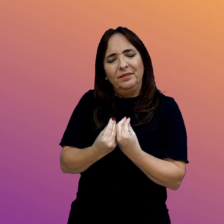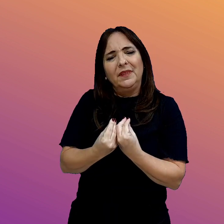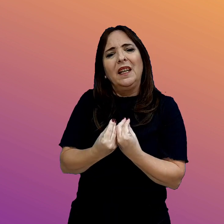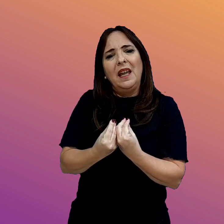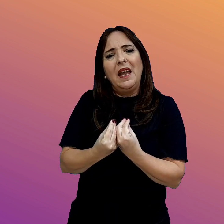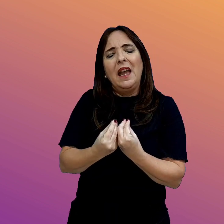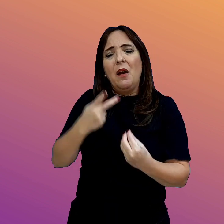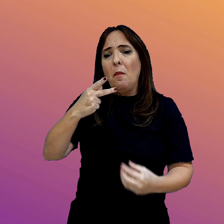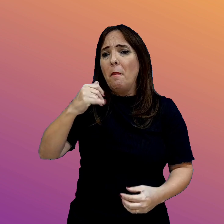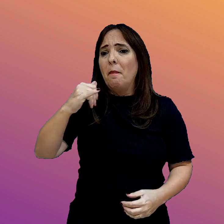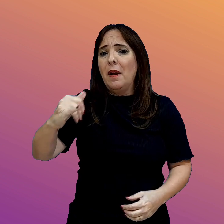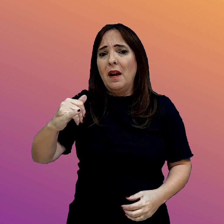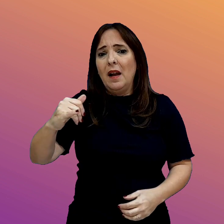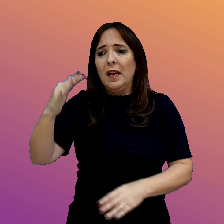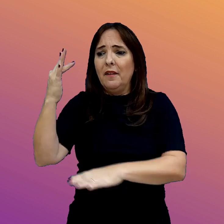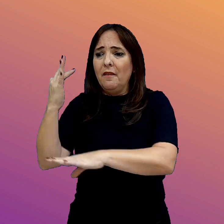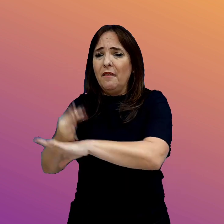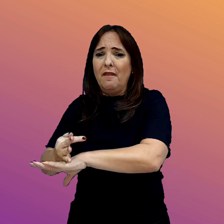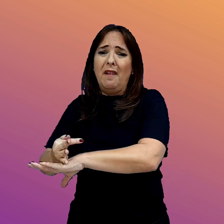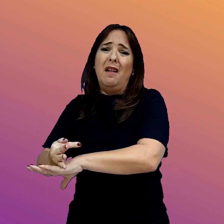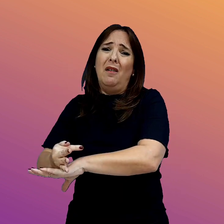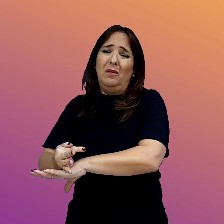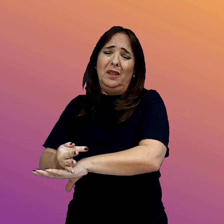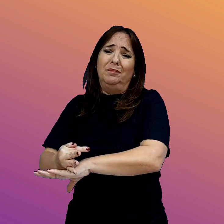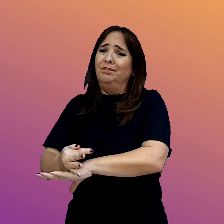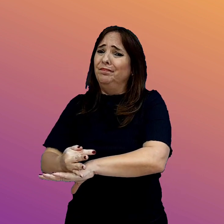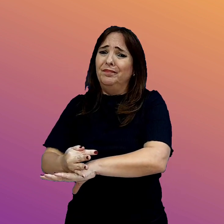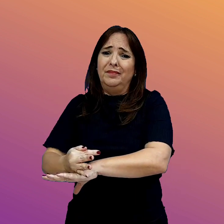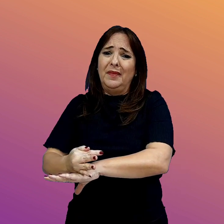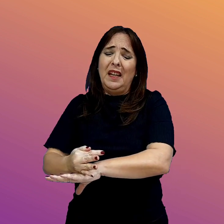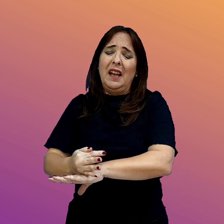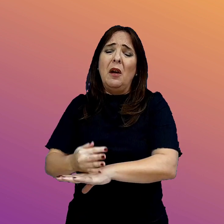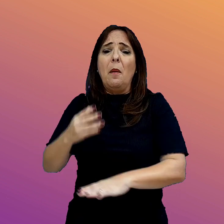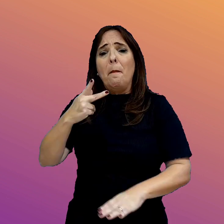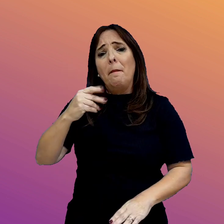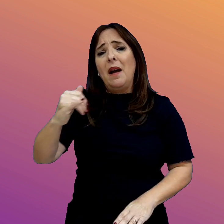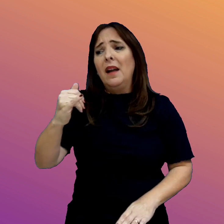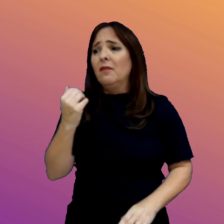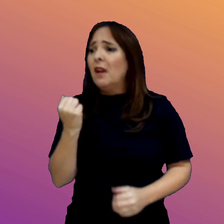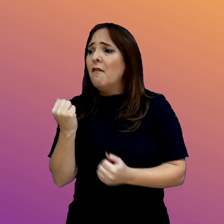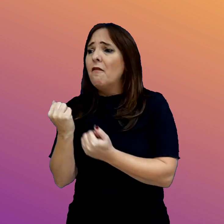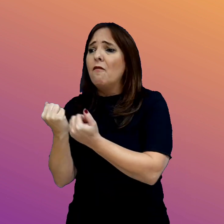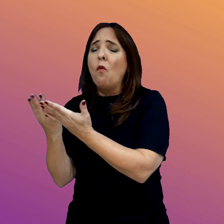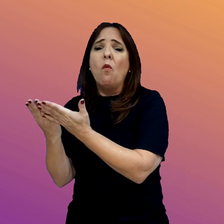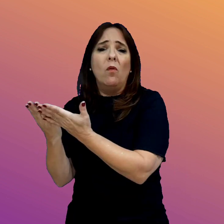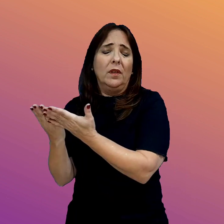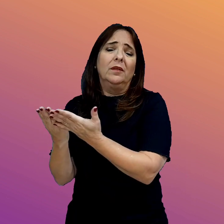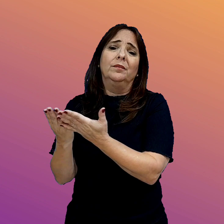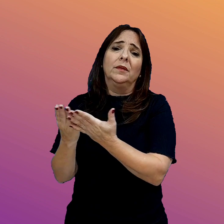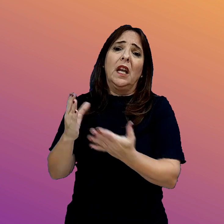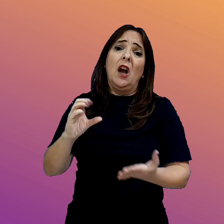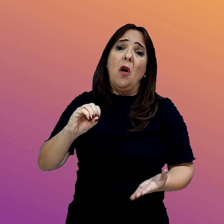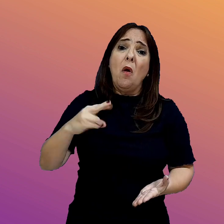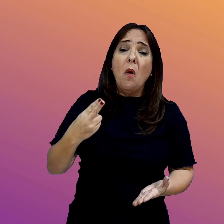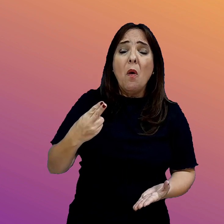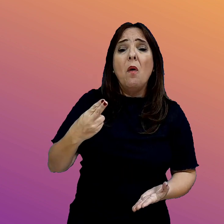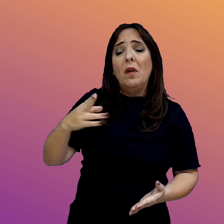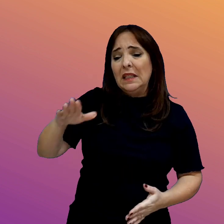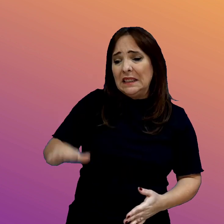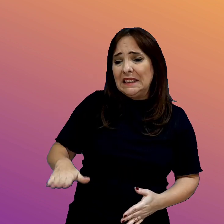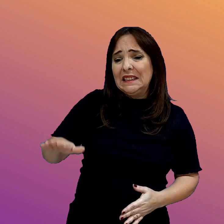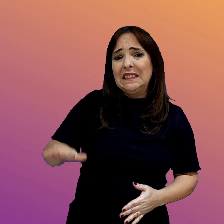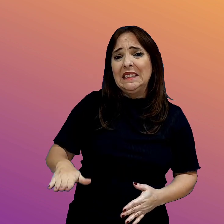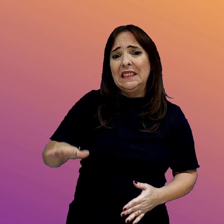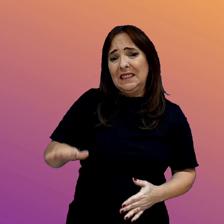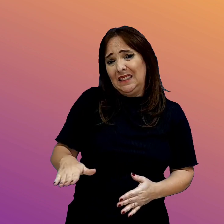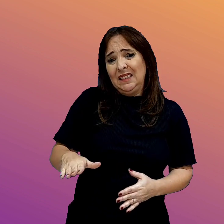permissivo demais. Uma criança que às vezes é entregue a uma avó, a uma tia, a uma babá e deixa para lá. Pai e mãe